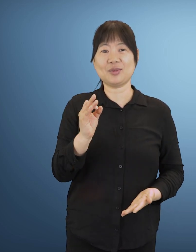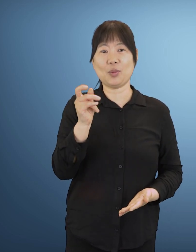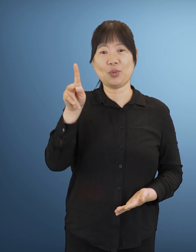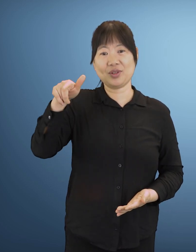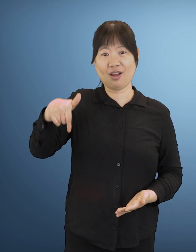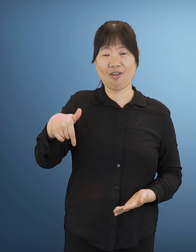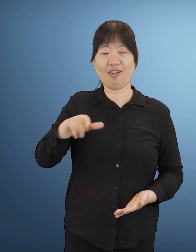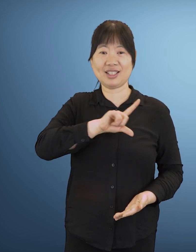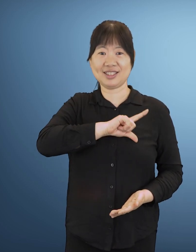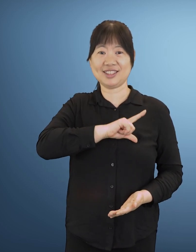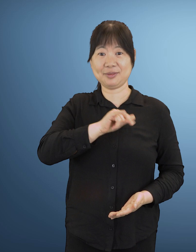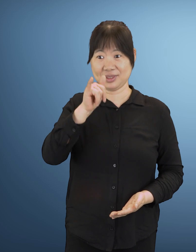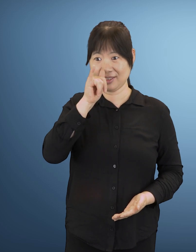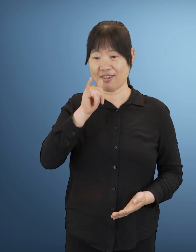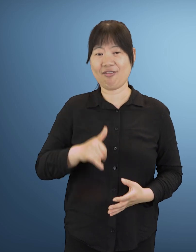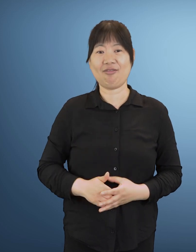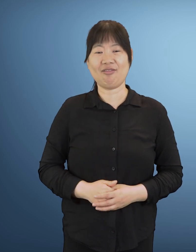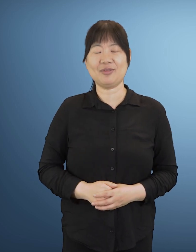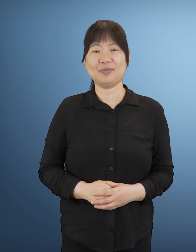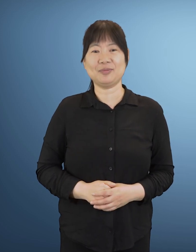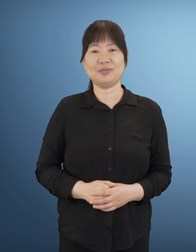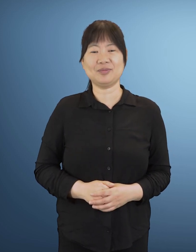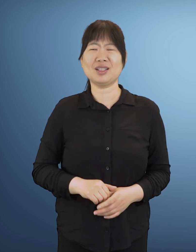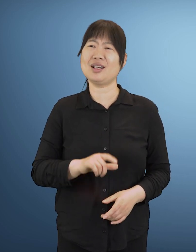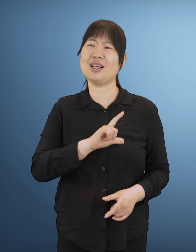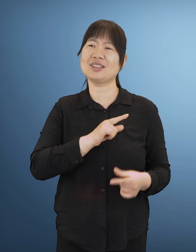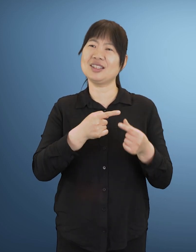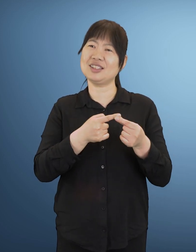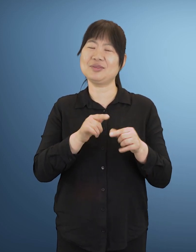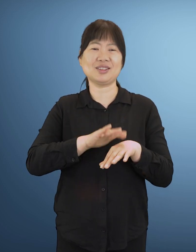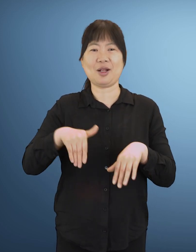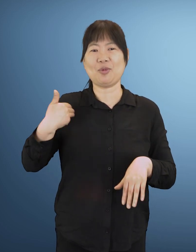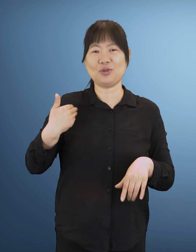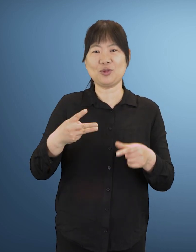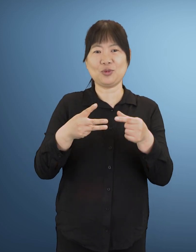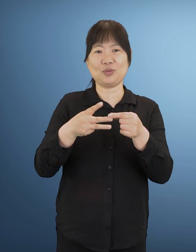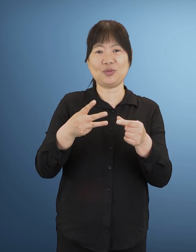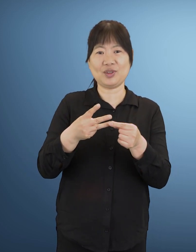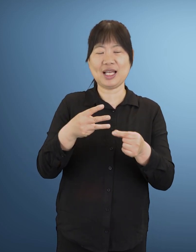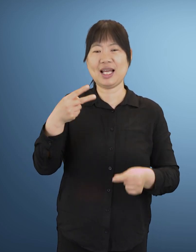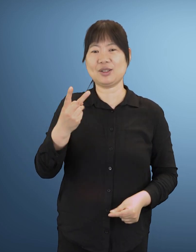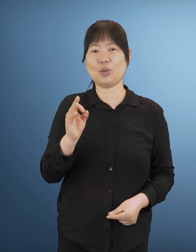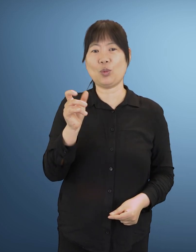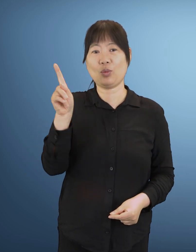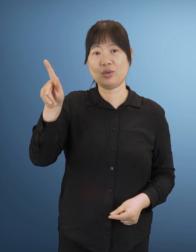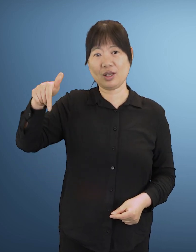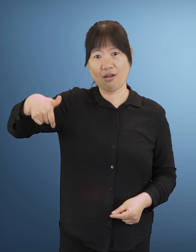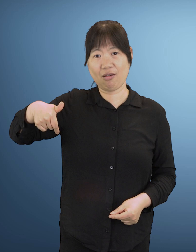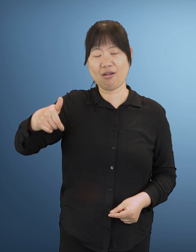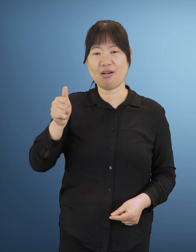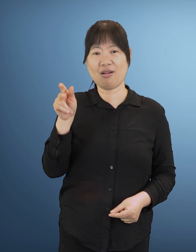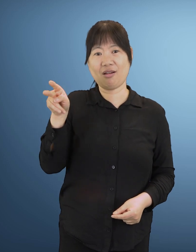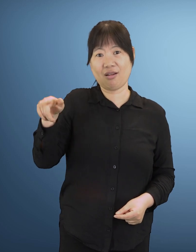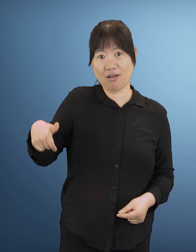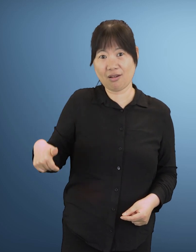애가 있었어요. 예? 성은 잘 모르겠고 동혁이라는 애가 있었어요.